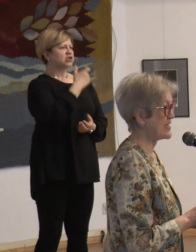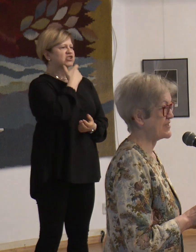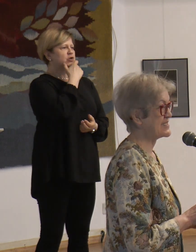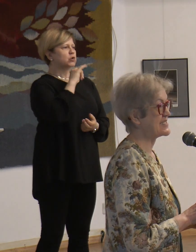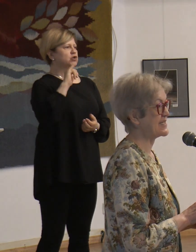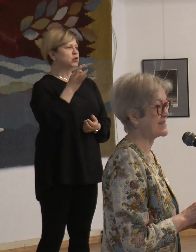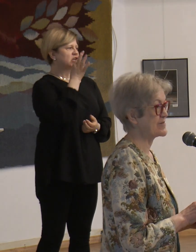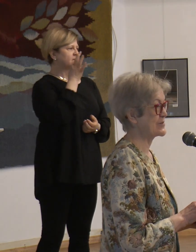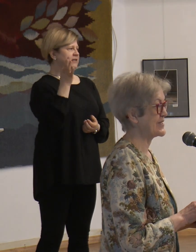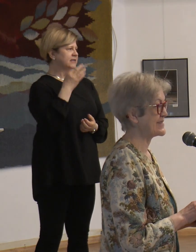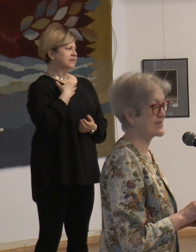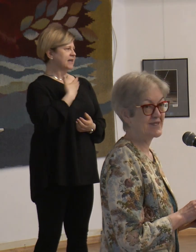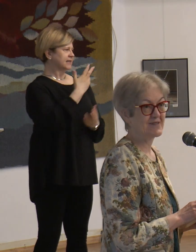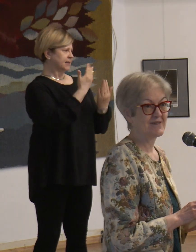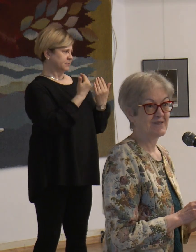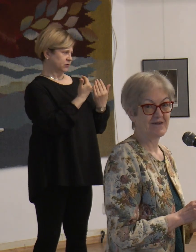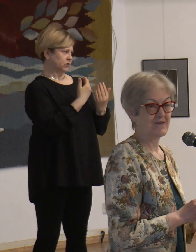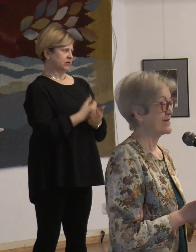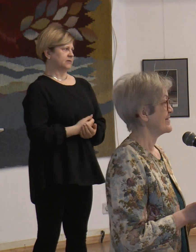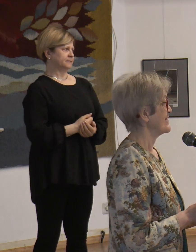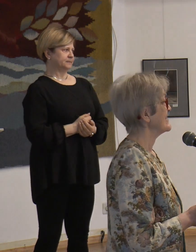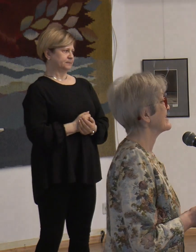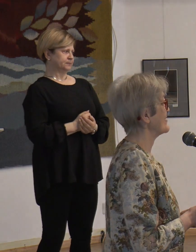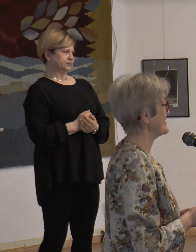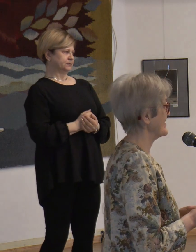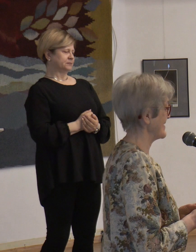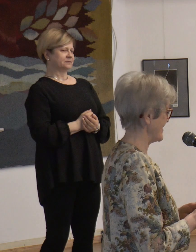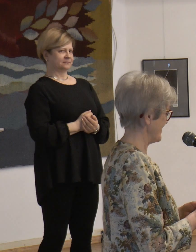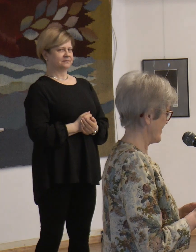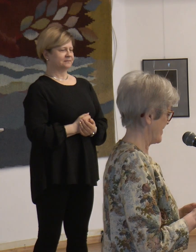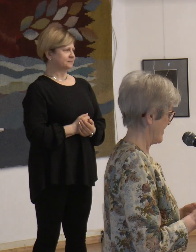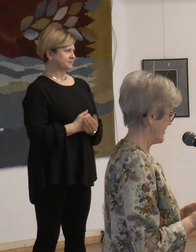Csikós Józsefét szeretném szólítani. Itt van.